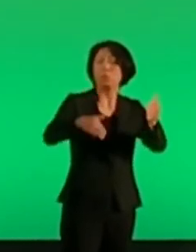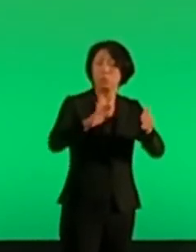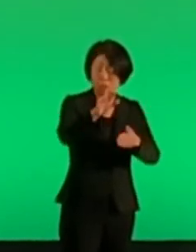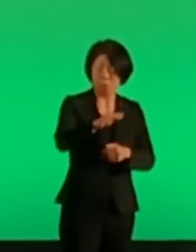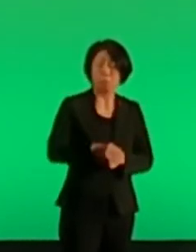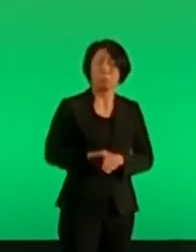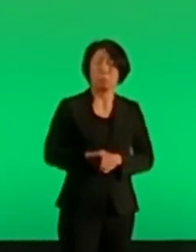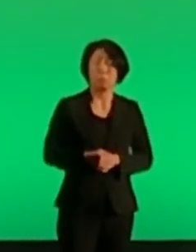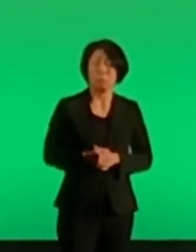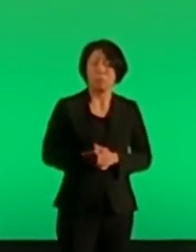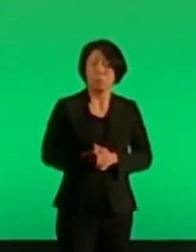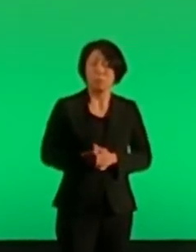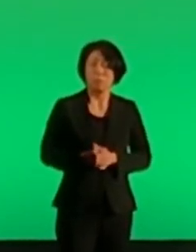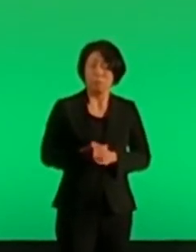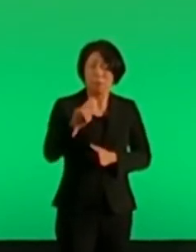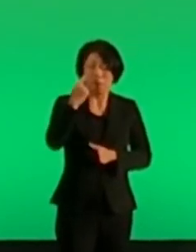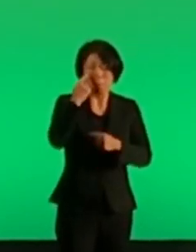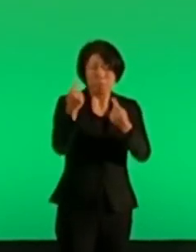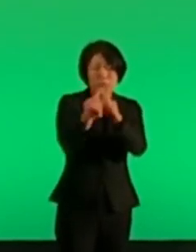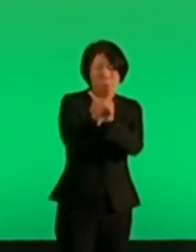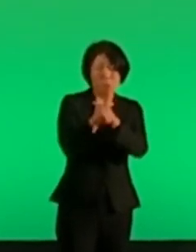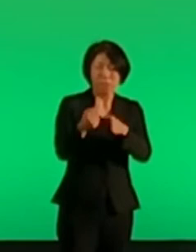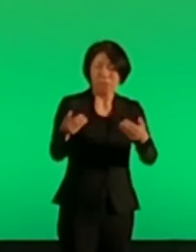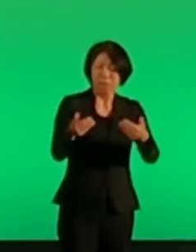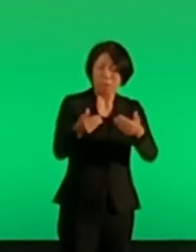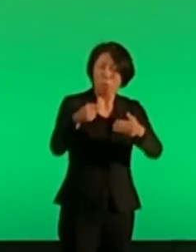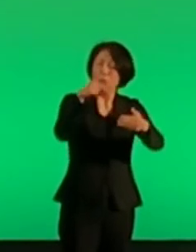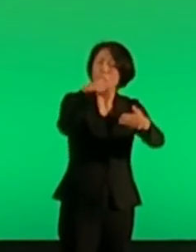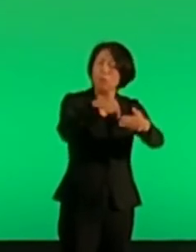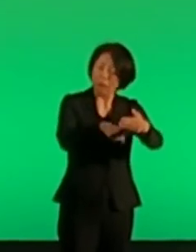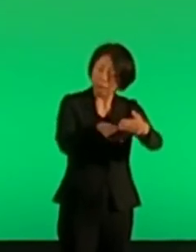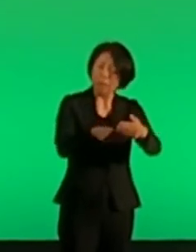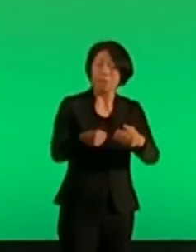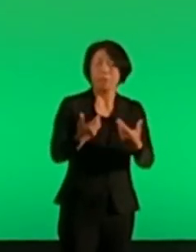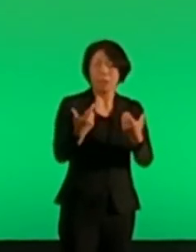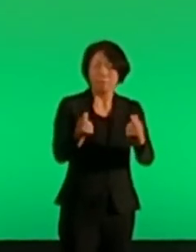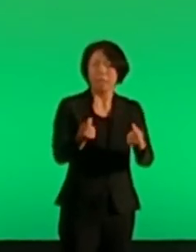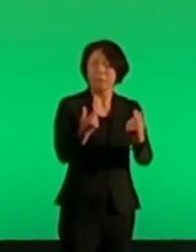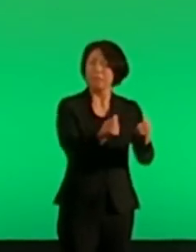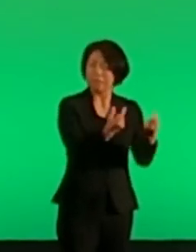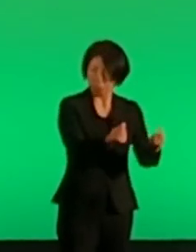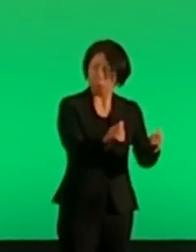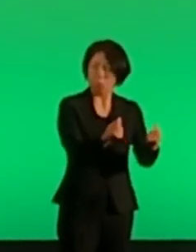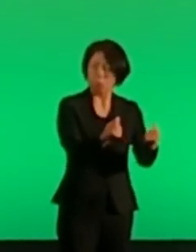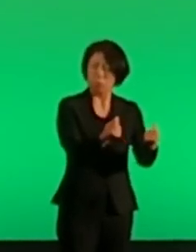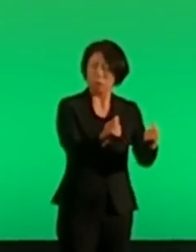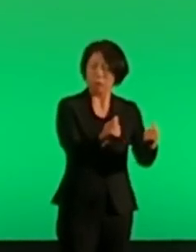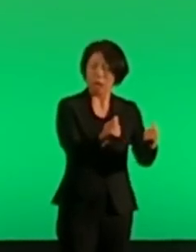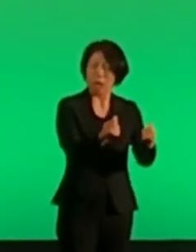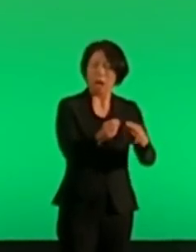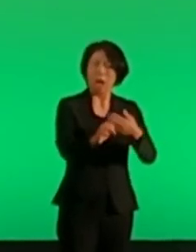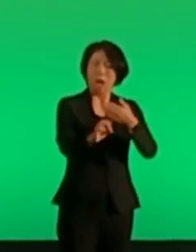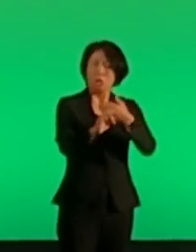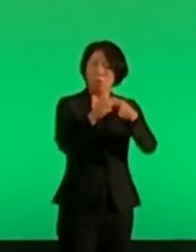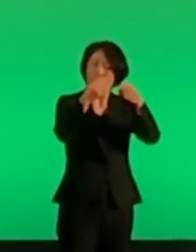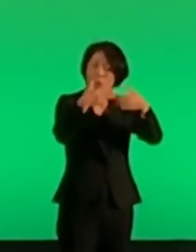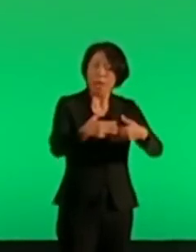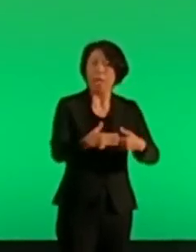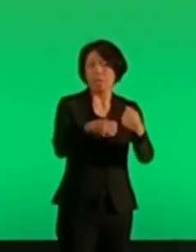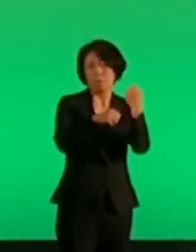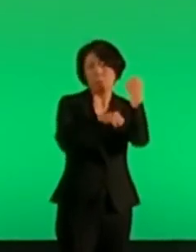、見直し作業の中でやはりきちんとした条例に基づ